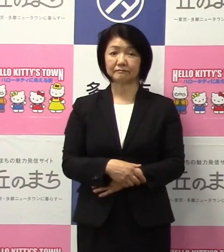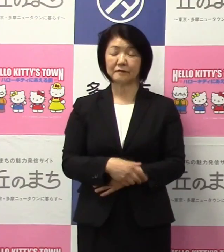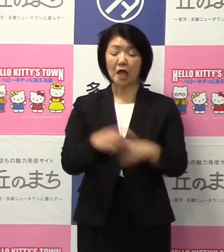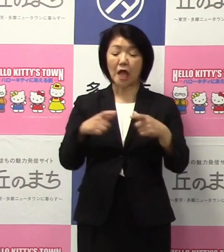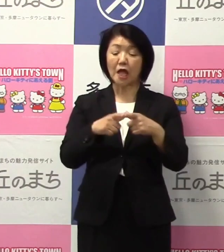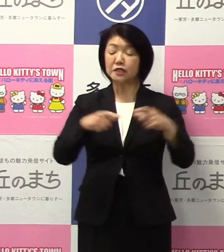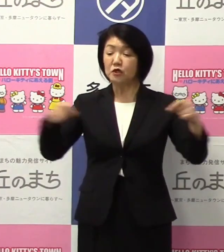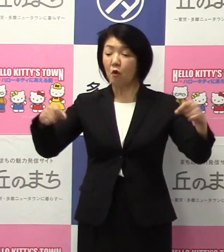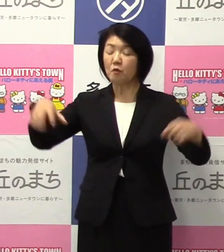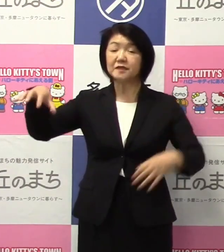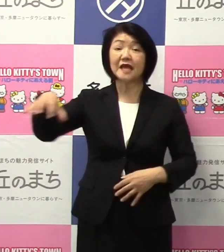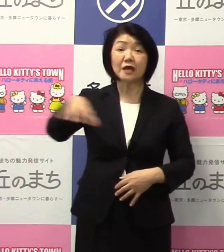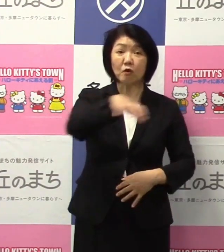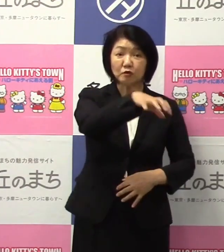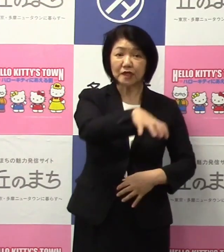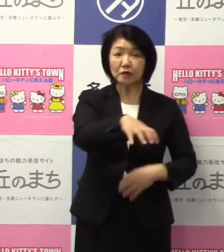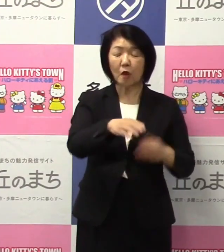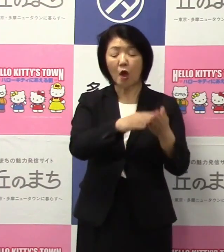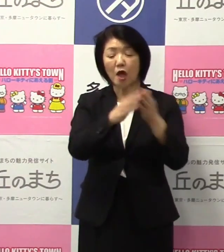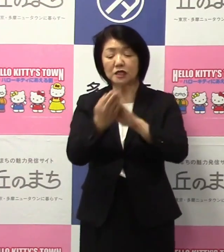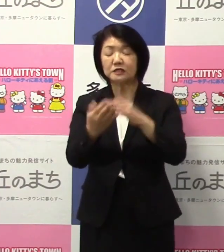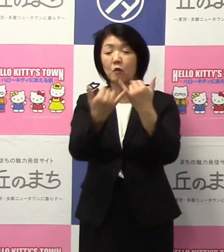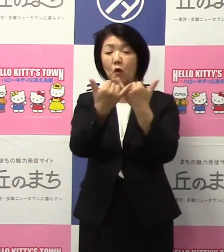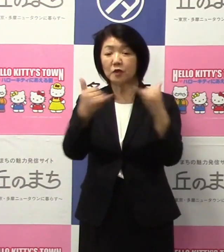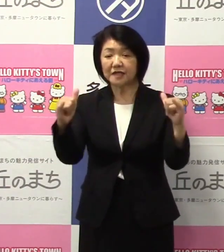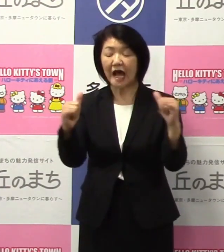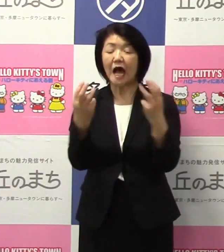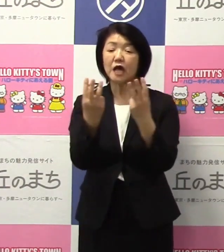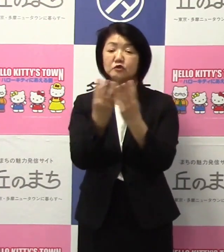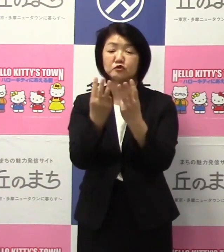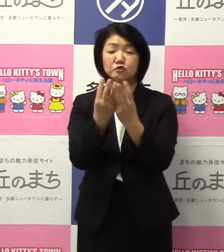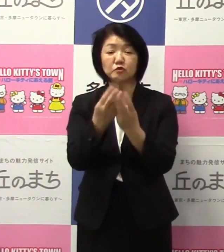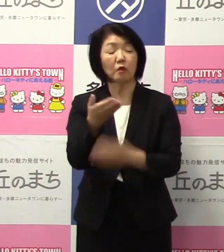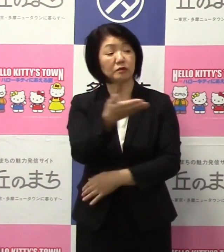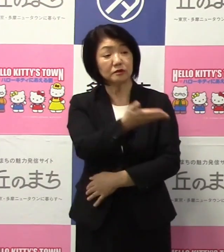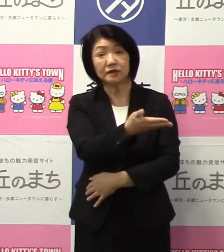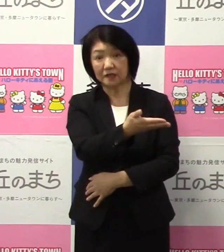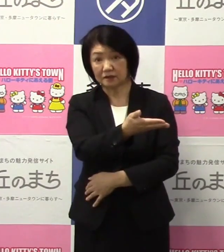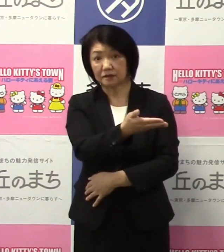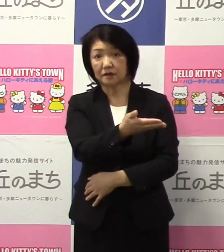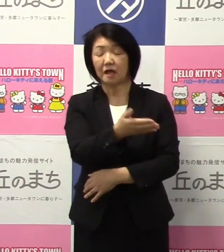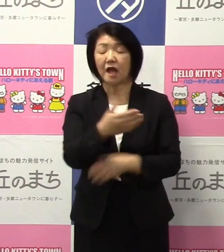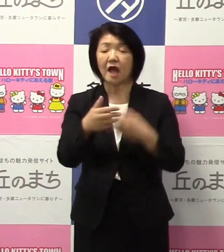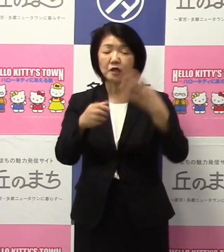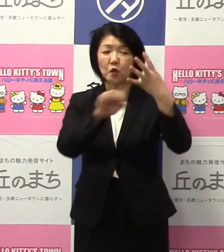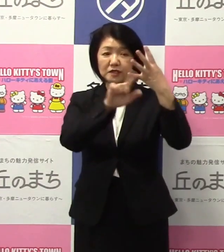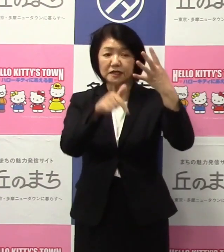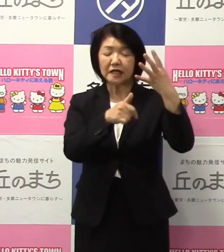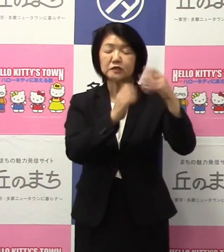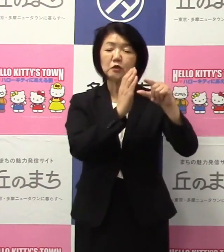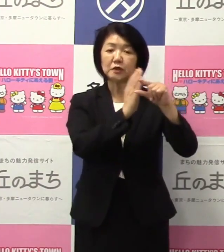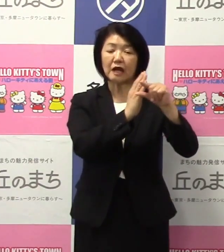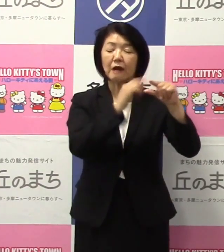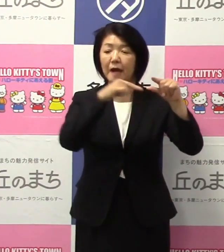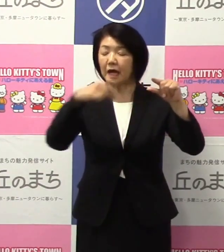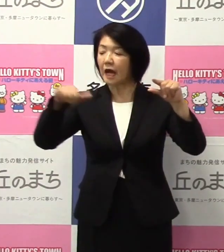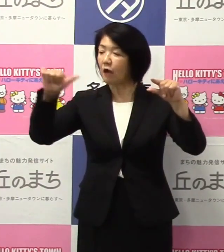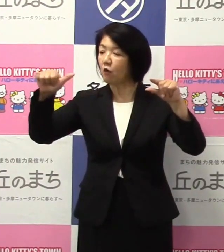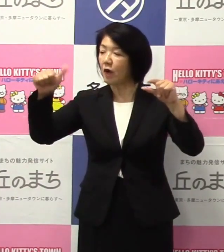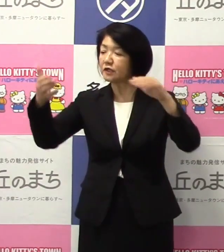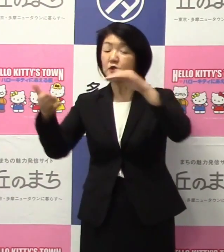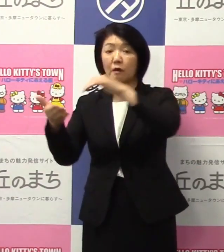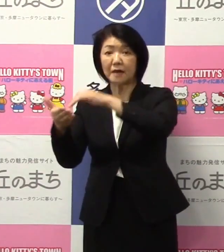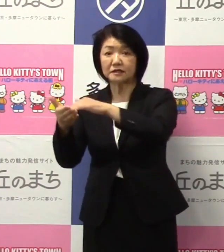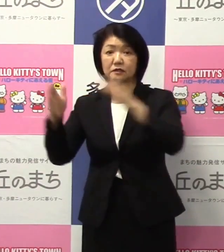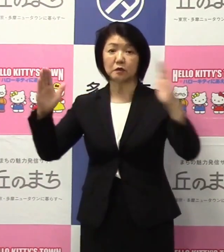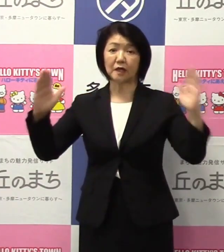日本全国の死亡者数の推移です。4月半ばから5月末にかけては高齢